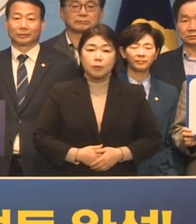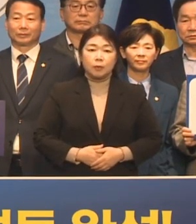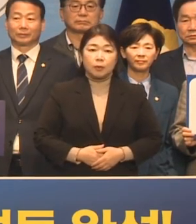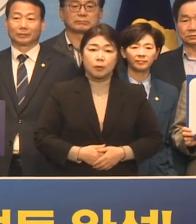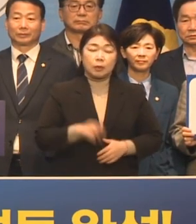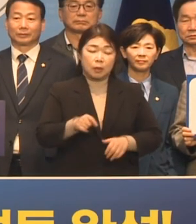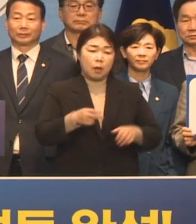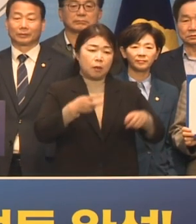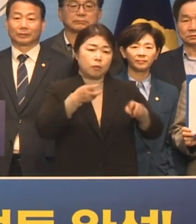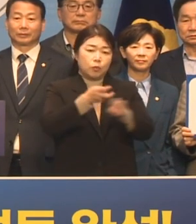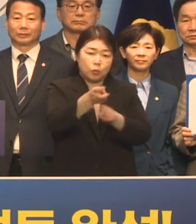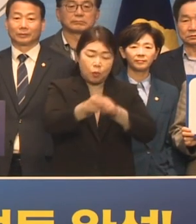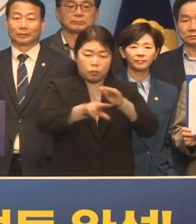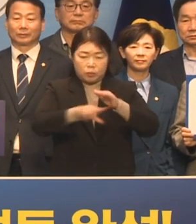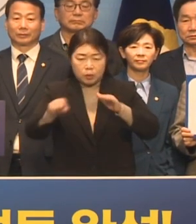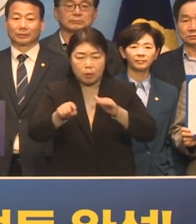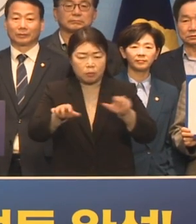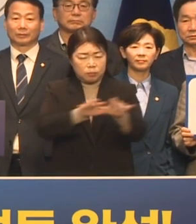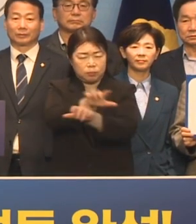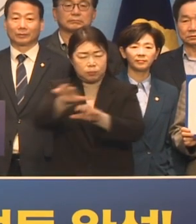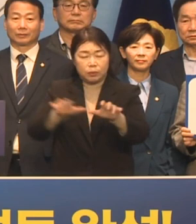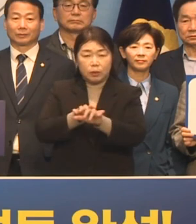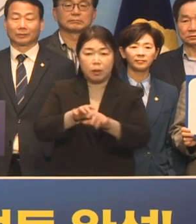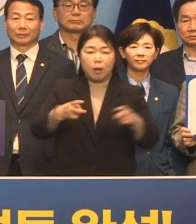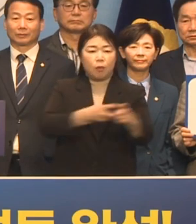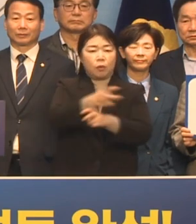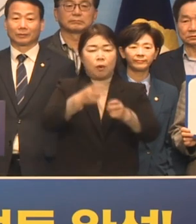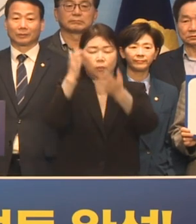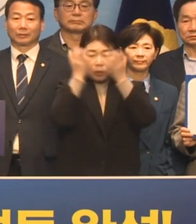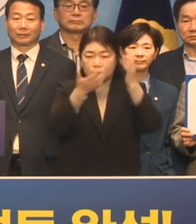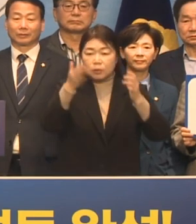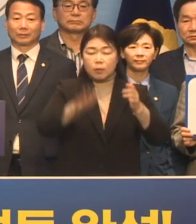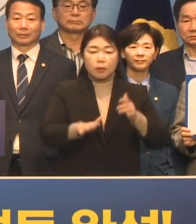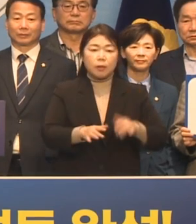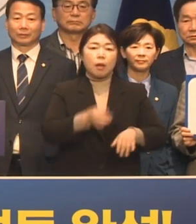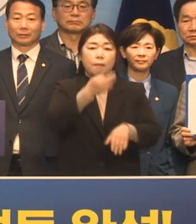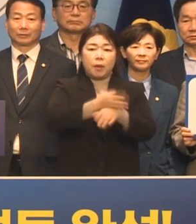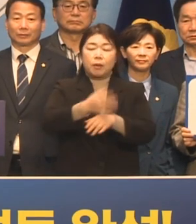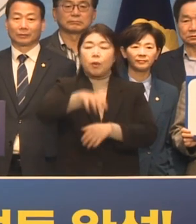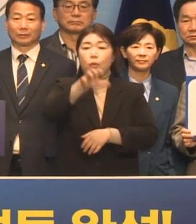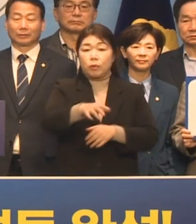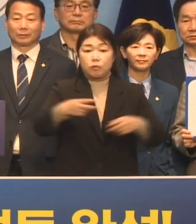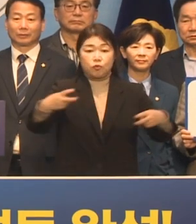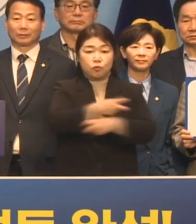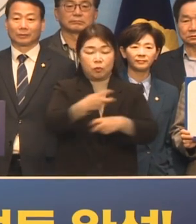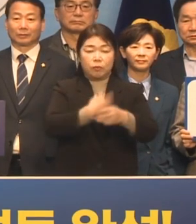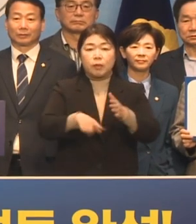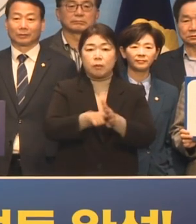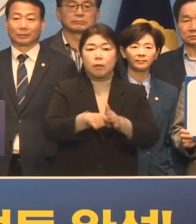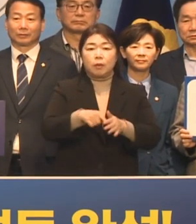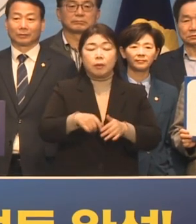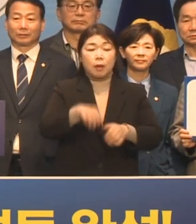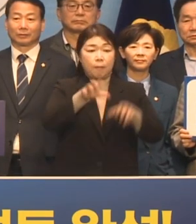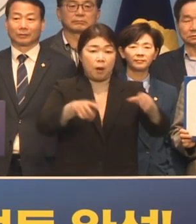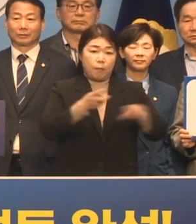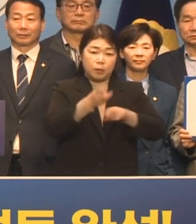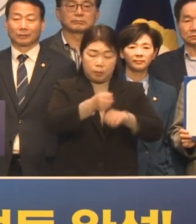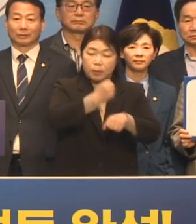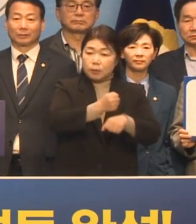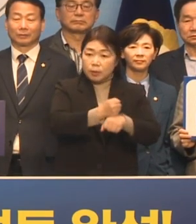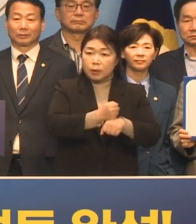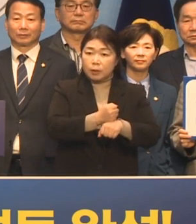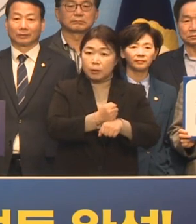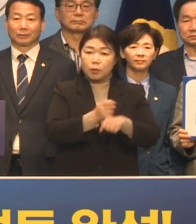모세혈관처럼 흐르는 대중교통으로 어디든 편리하게 갈 수 있는 중구를 만들겠습니다. 중구 일대 고도 제한